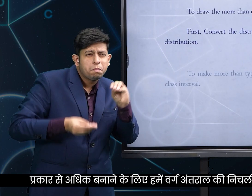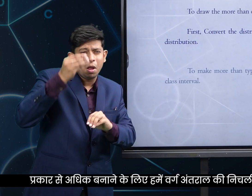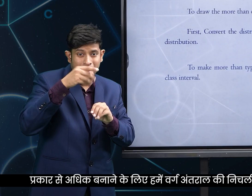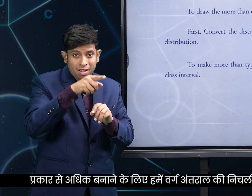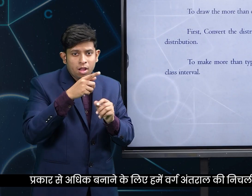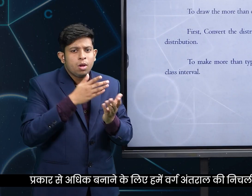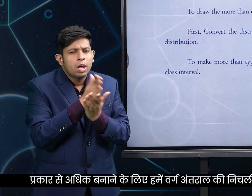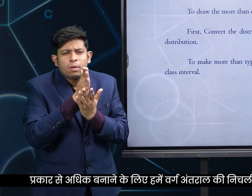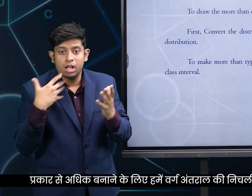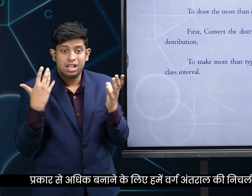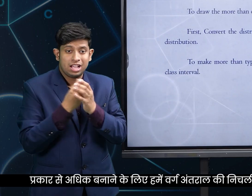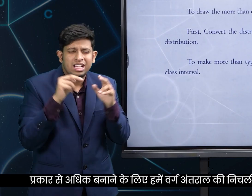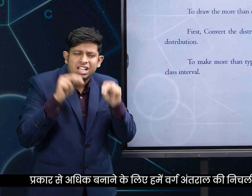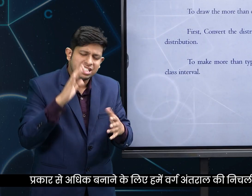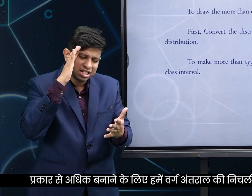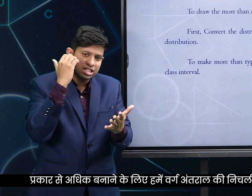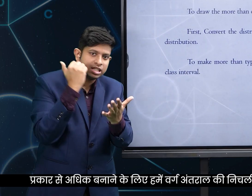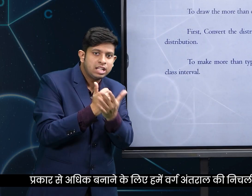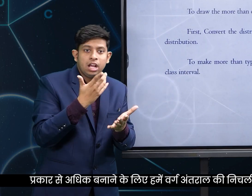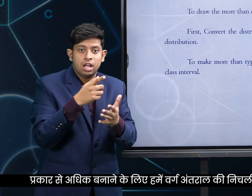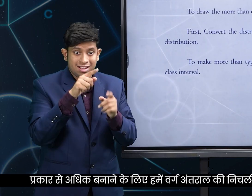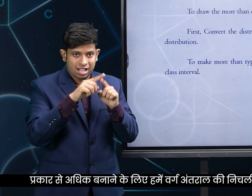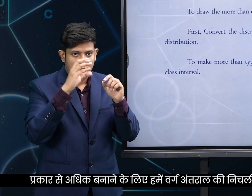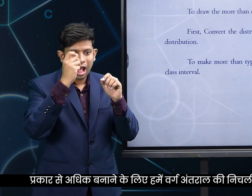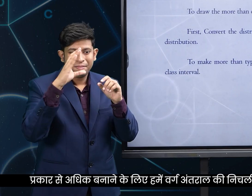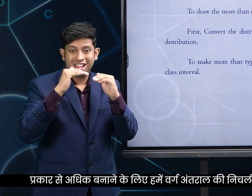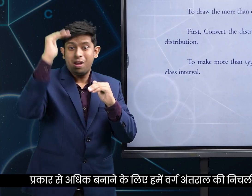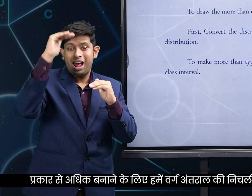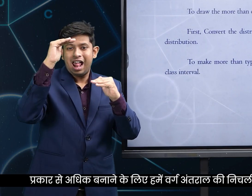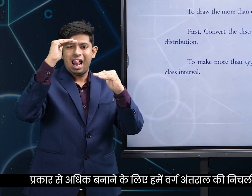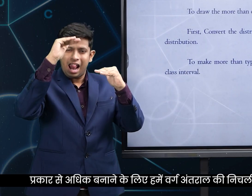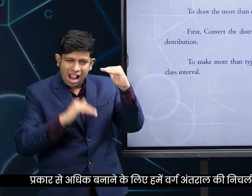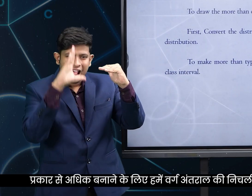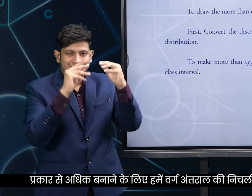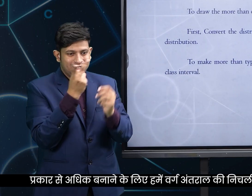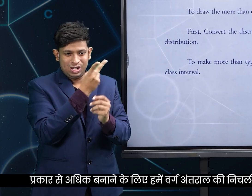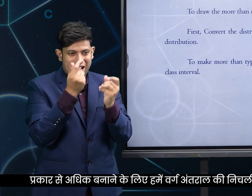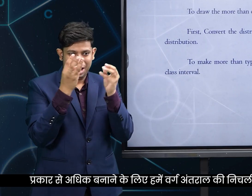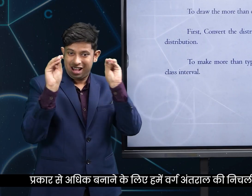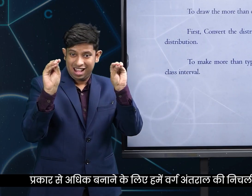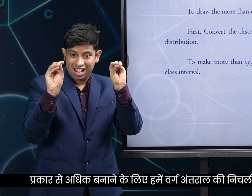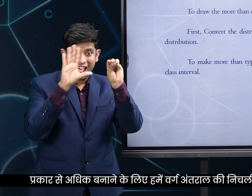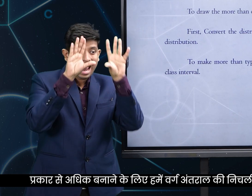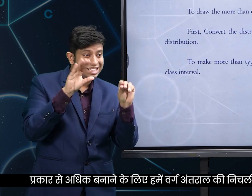प्रकार से अधिक बनाने के लिए हमें वर्ग अंतरालन की निचली सीमा पर विचार करने की आवश्यकता